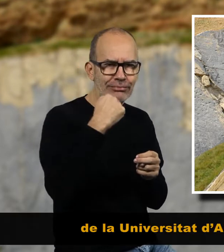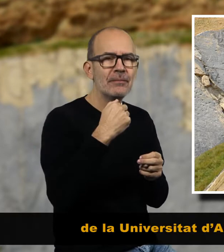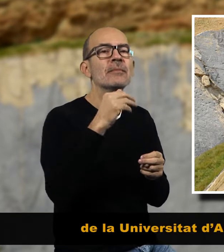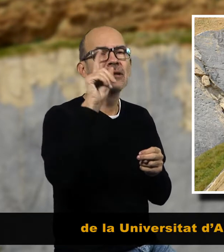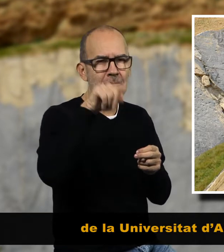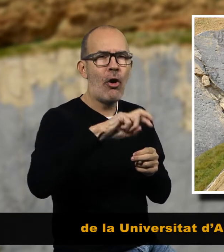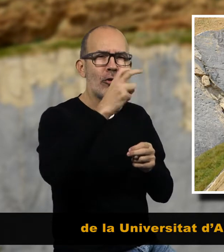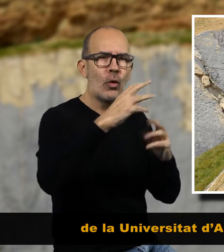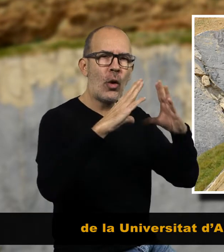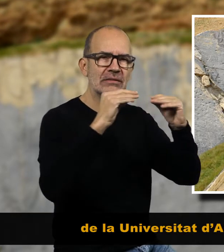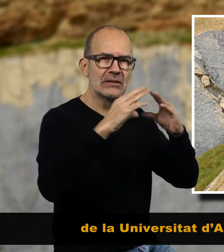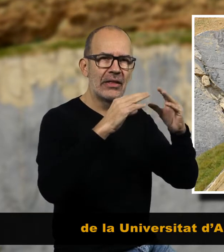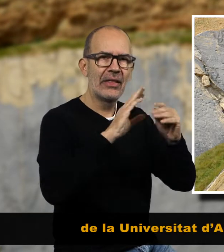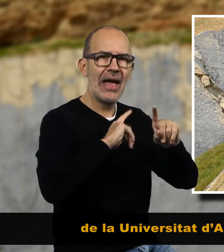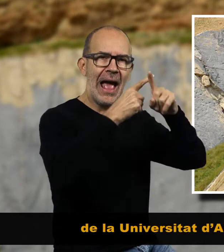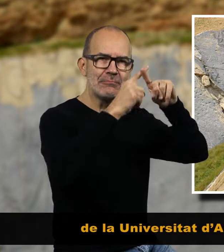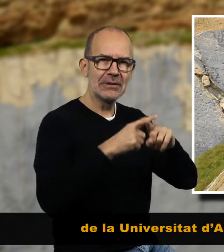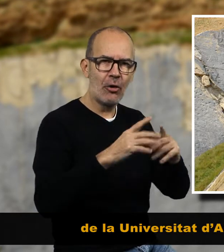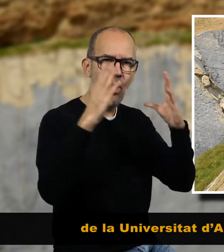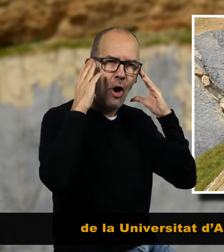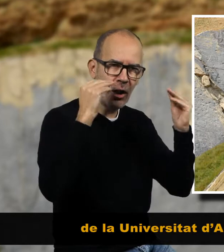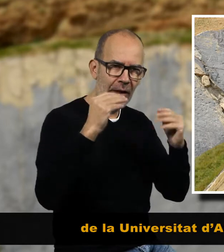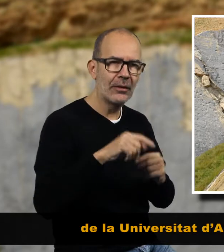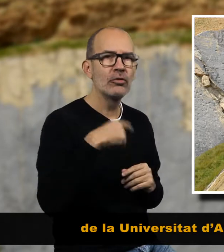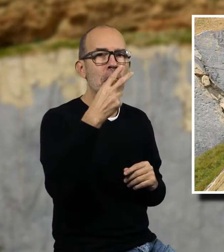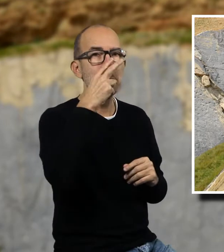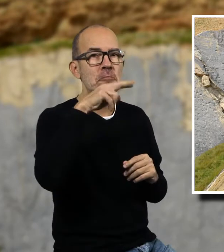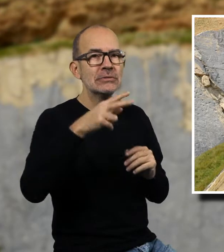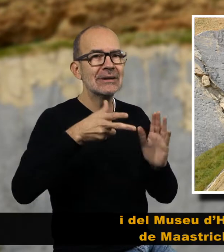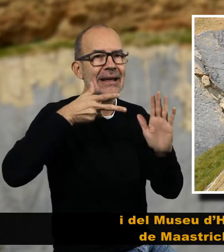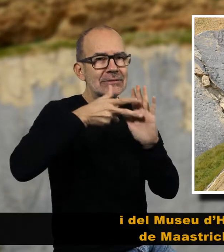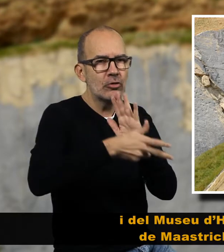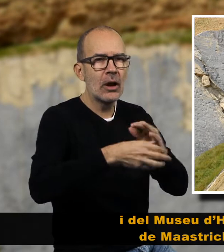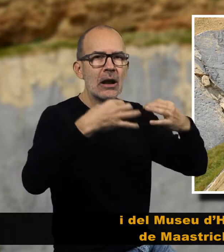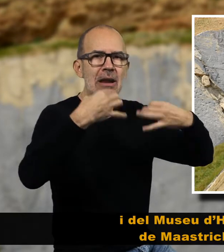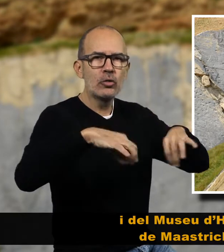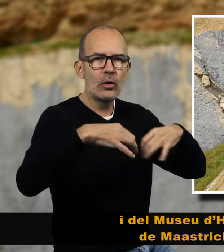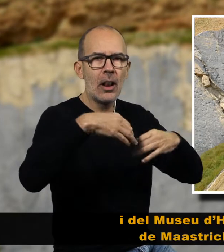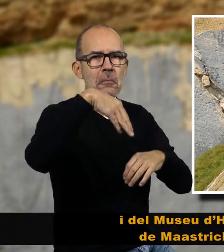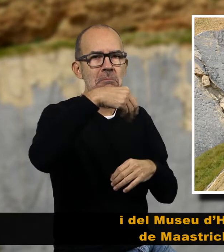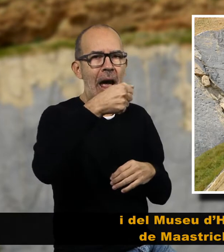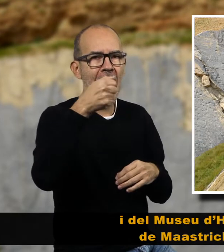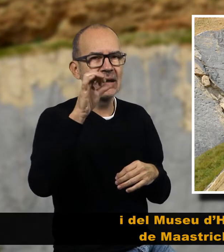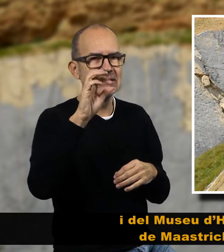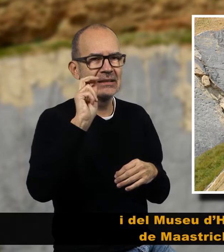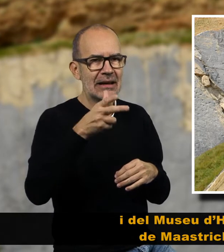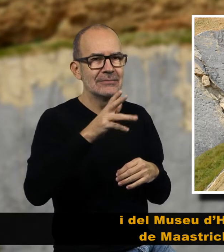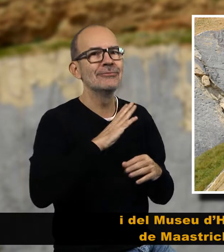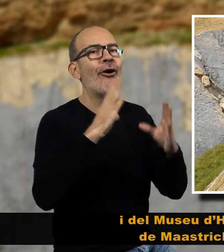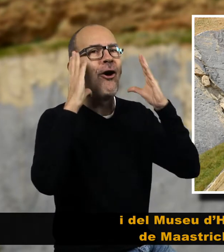França, de la Universitat d'Amsterdam, Holanda, i del Museu d'Història Natural de Maastricht, Holanda, en va realitzar la